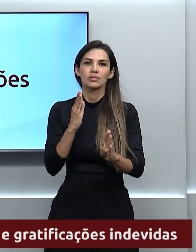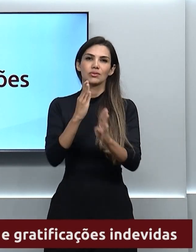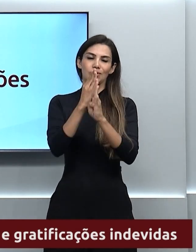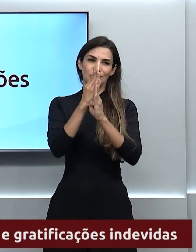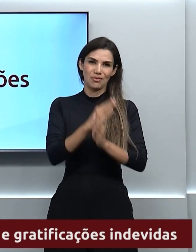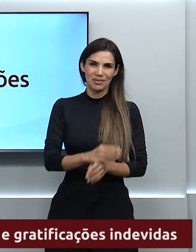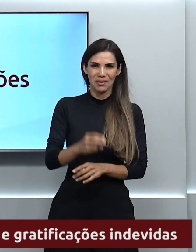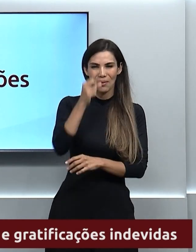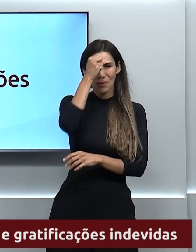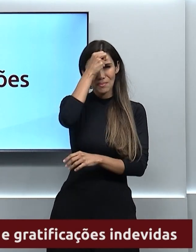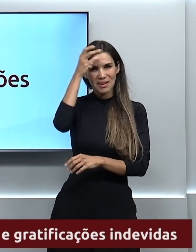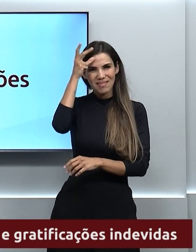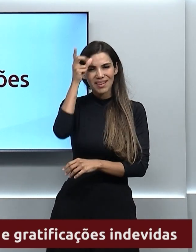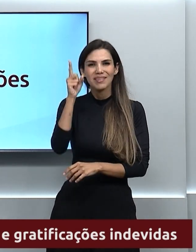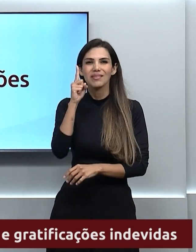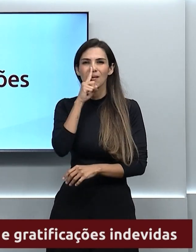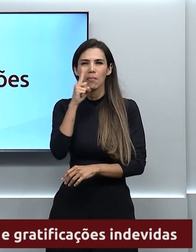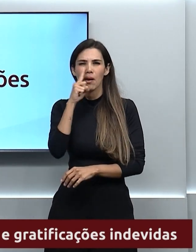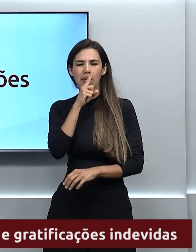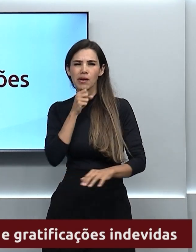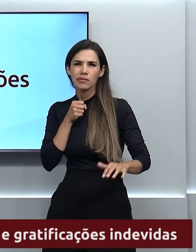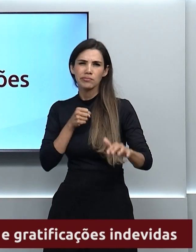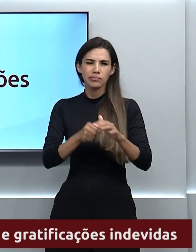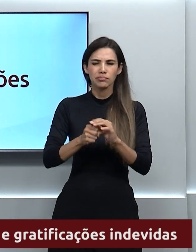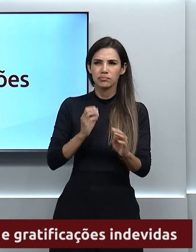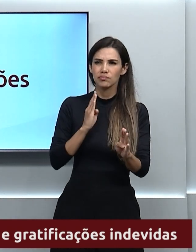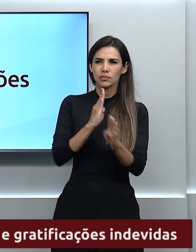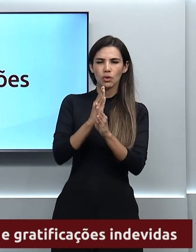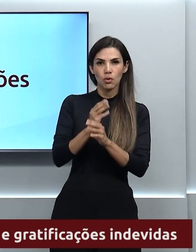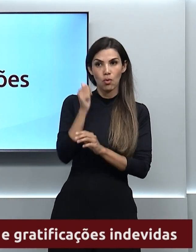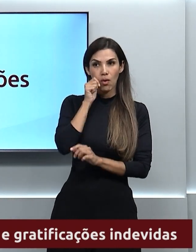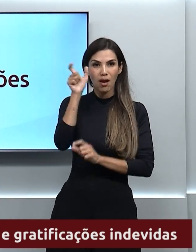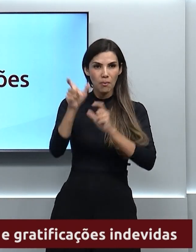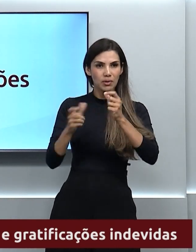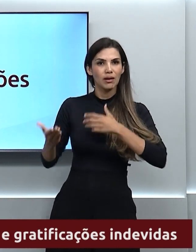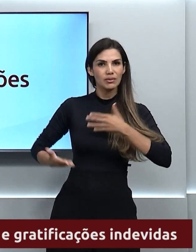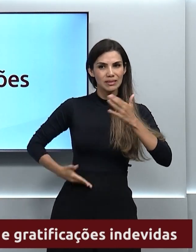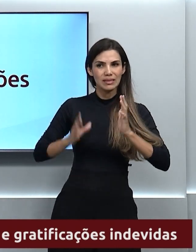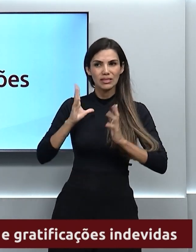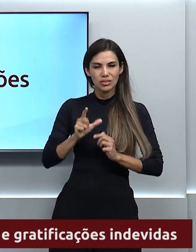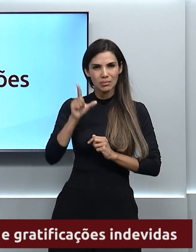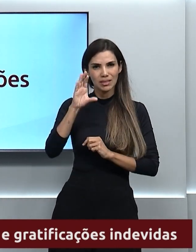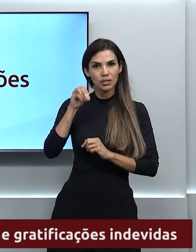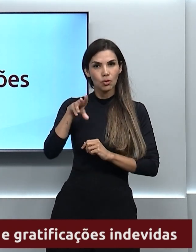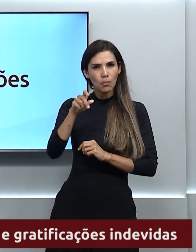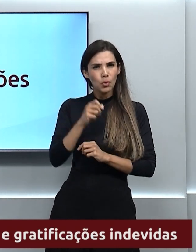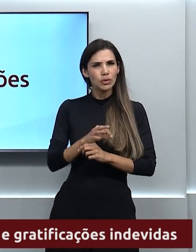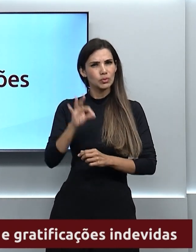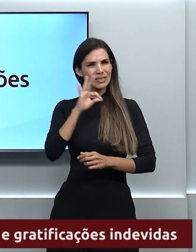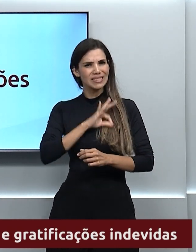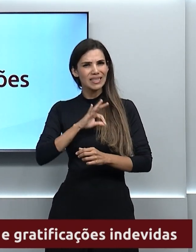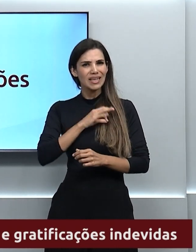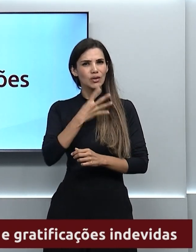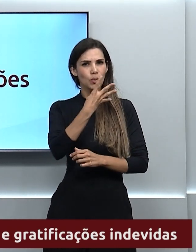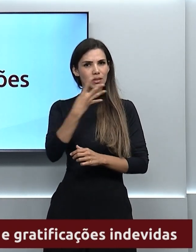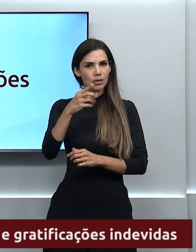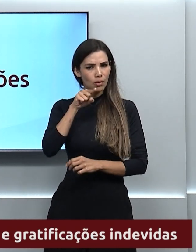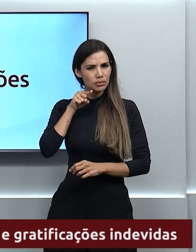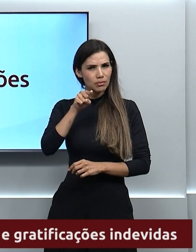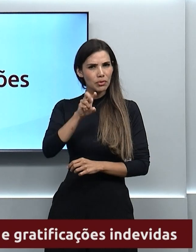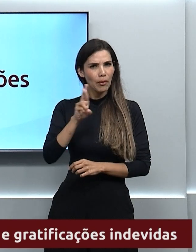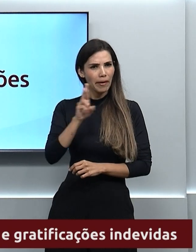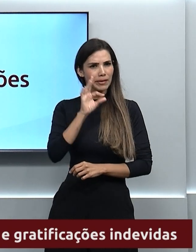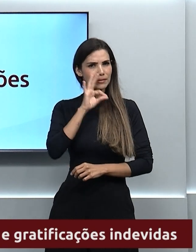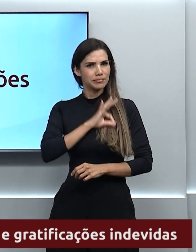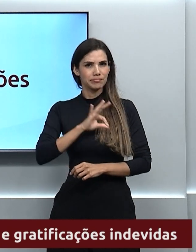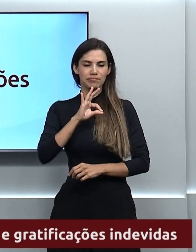Sandro Mabel afirmou que uma auxiliar de limpeza da Comurg estaria recebendo um salário mensal de R$ 44 mil.